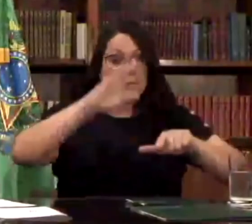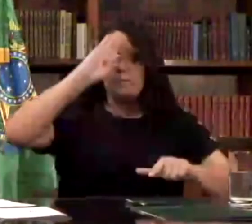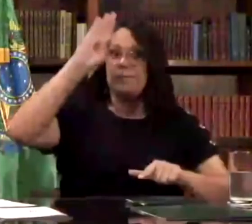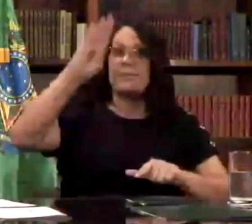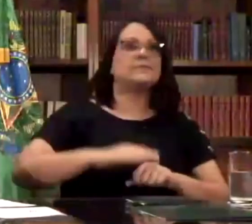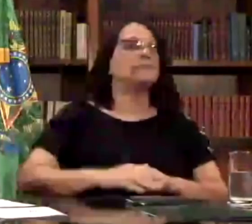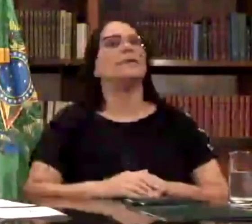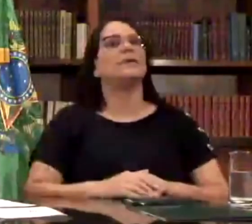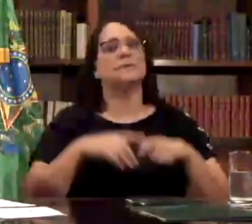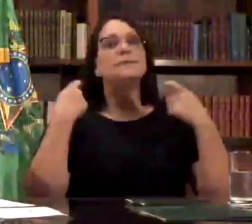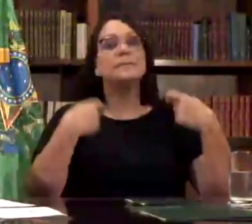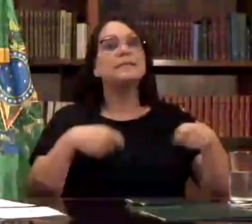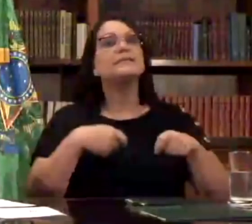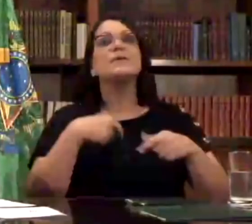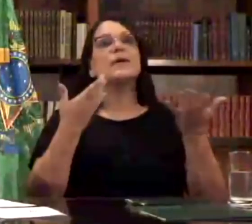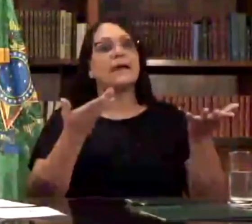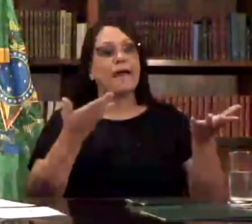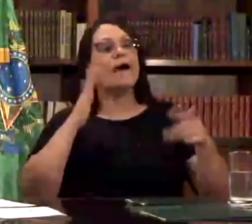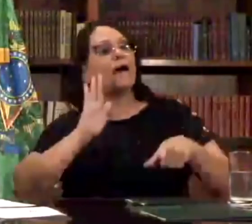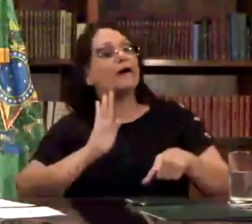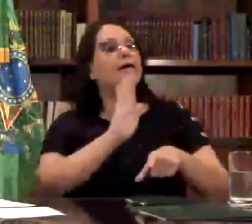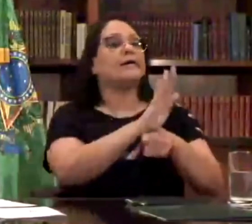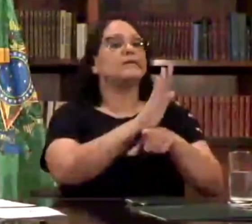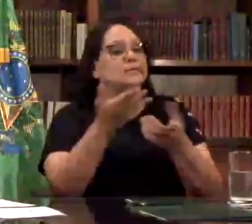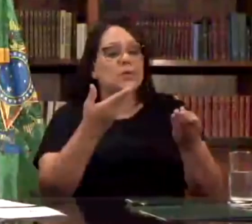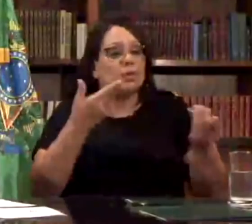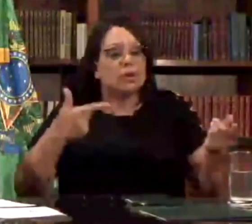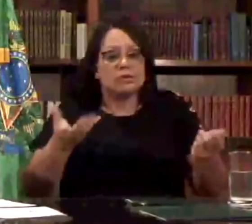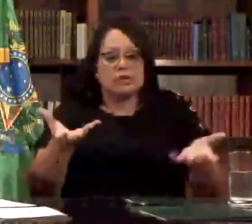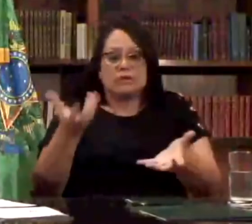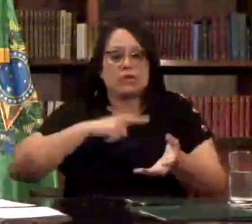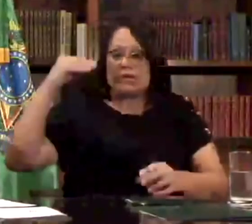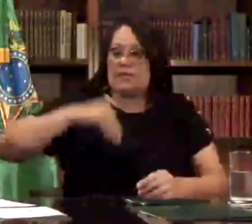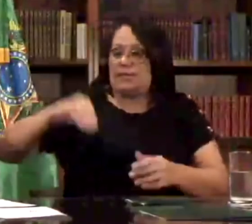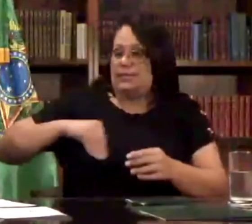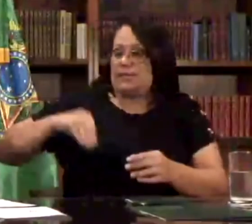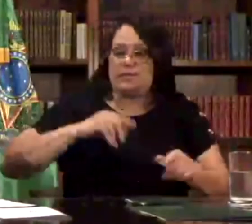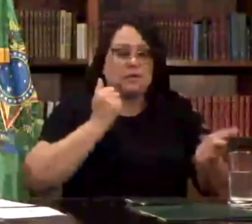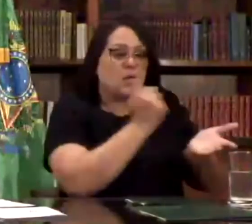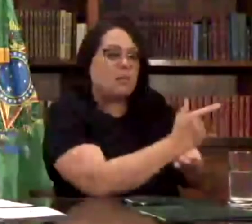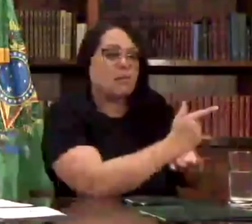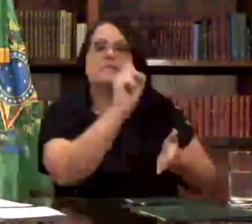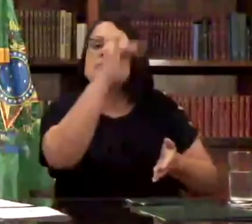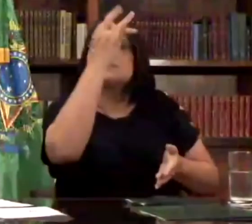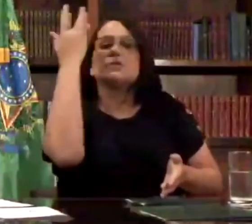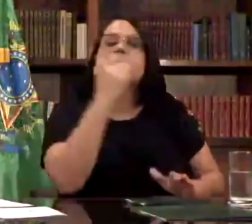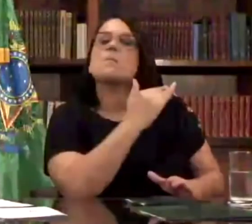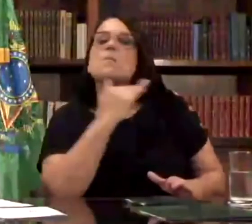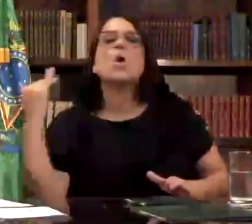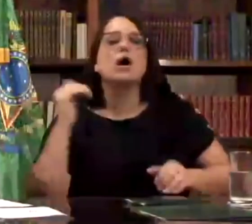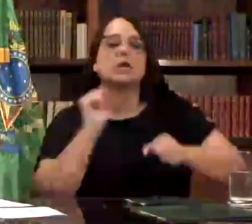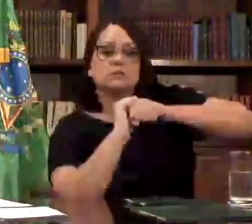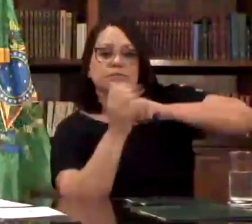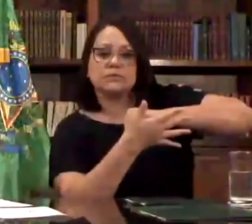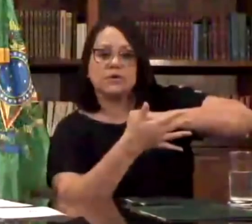qual seja indispensável para ele levar o pão para casa todo dia. Porque entre morrer de vírus, que uma pequena minoria